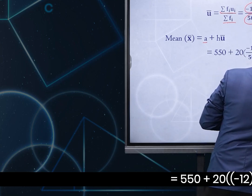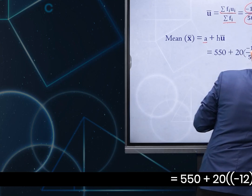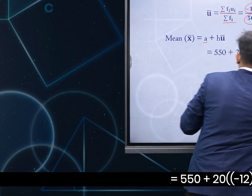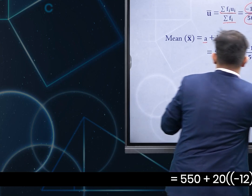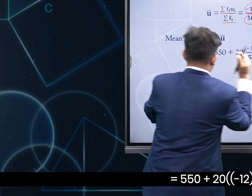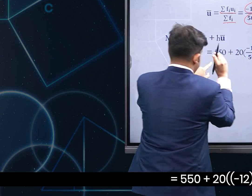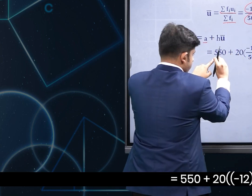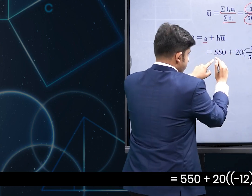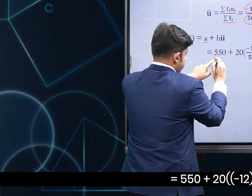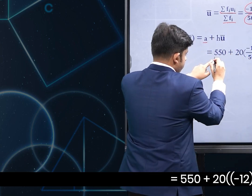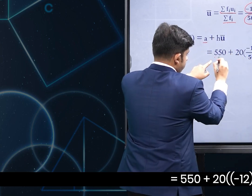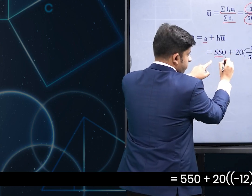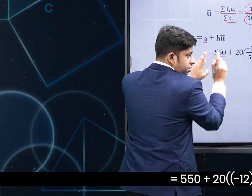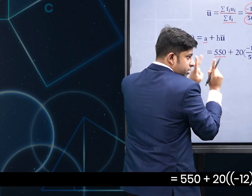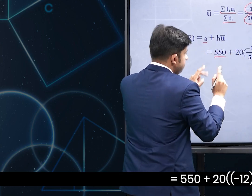கழித்தல் 12/50.